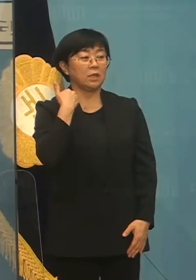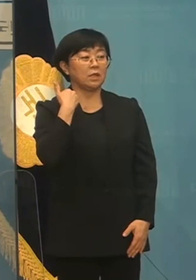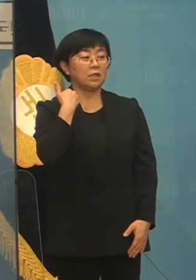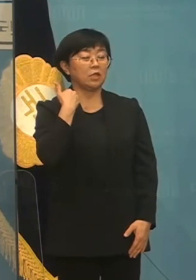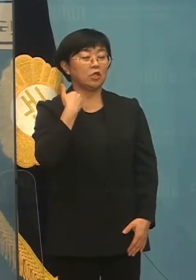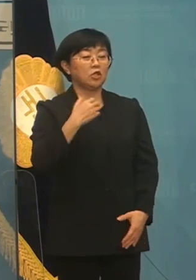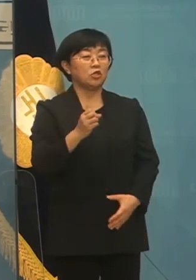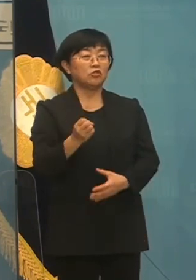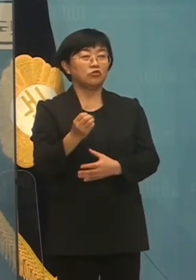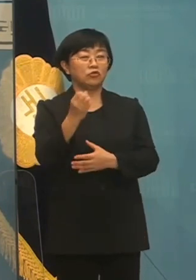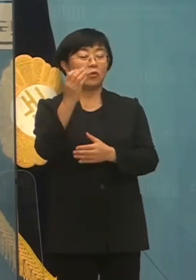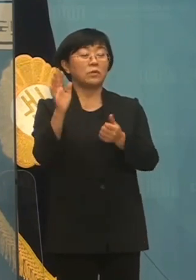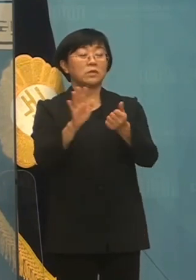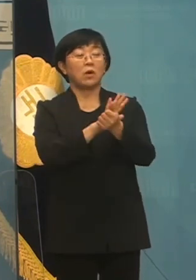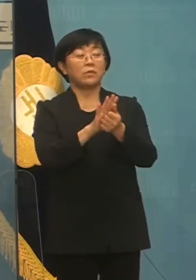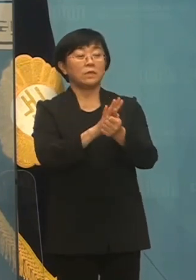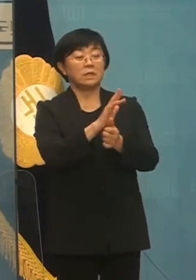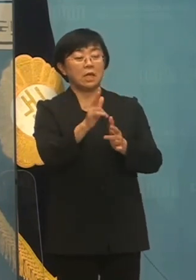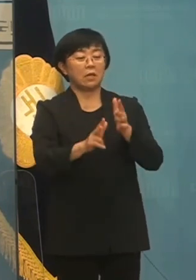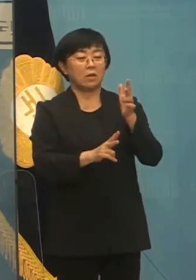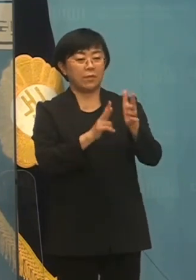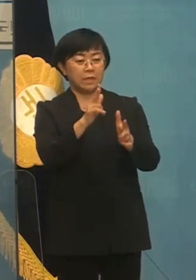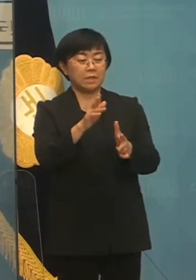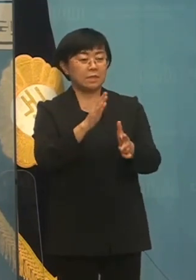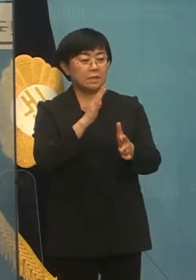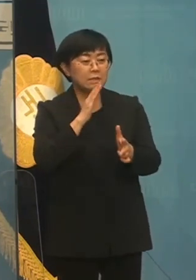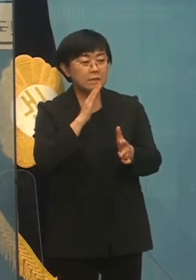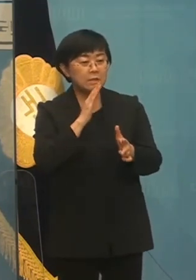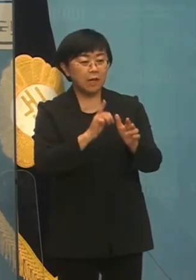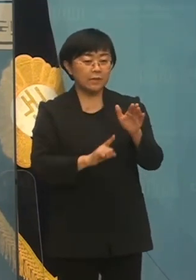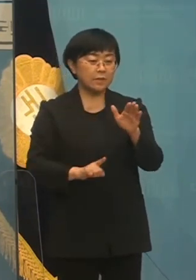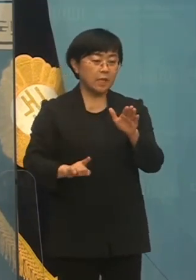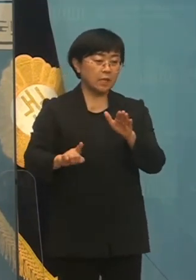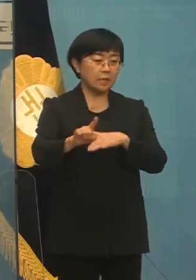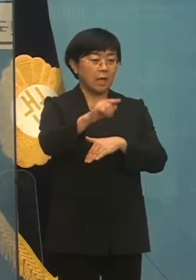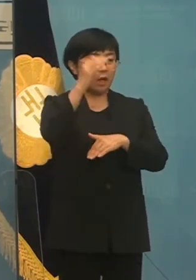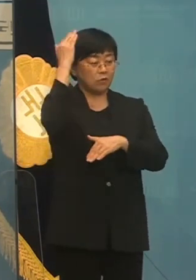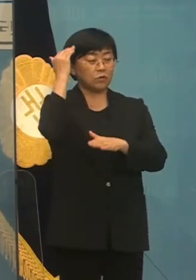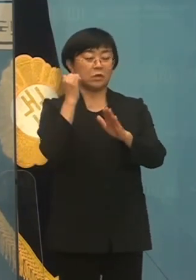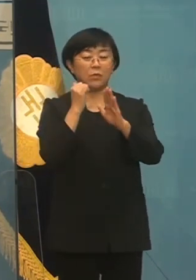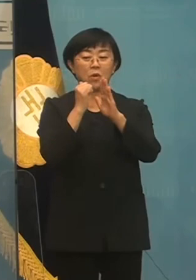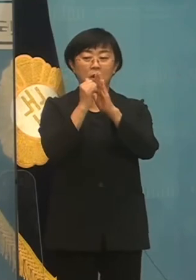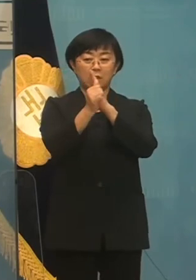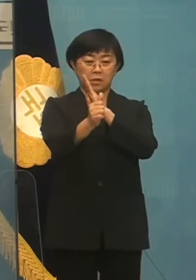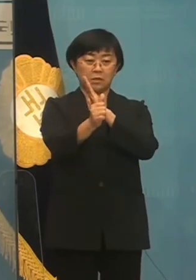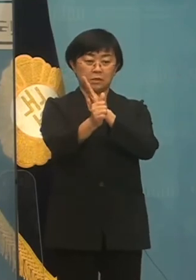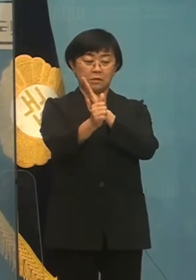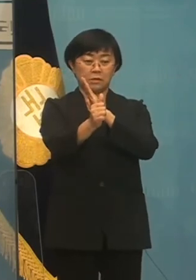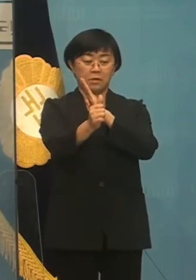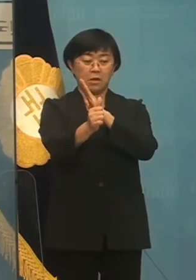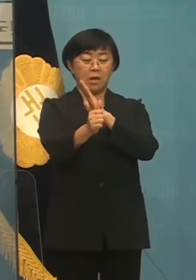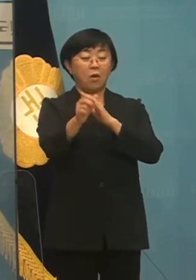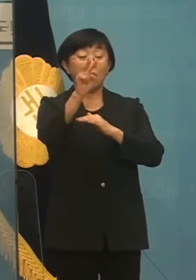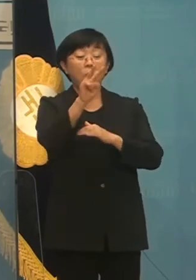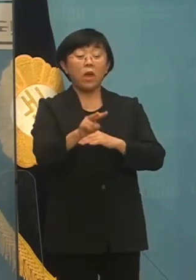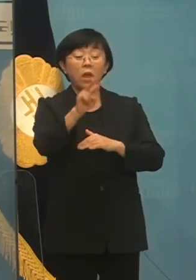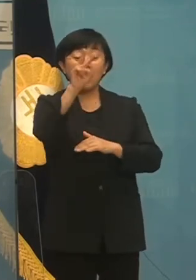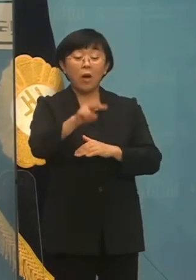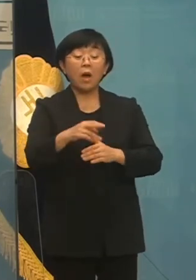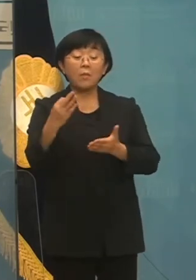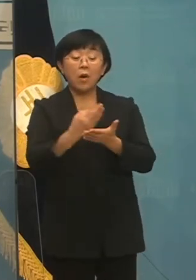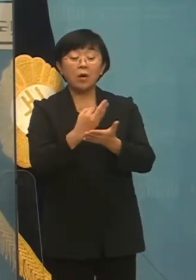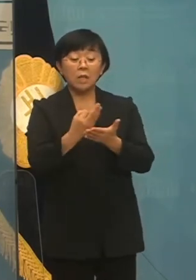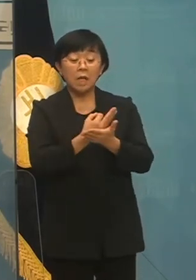굴뚝 없는 서비스 산업의 첨단의 진짜 선배에는 한국을 대표하는 외화벌의 일꾼입니다 하고